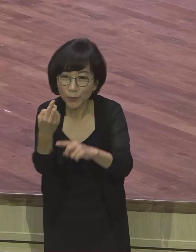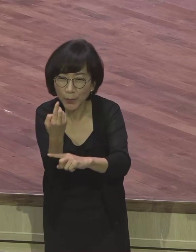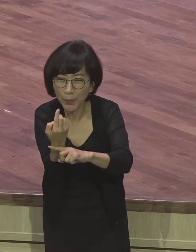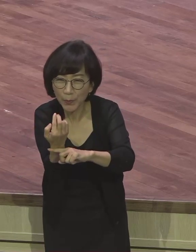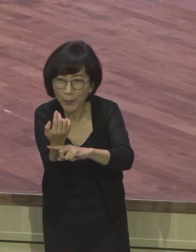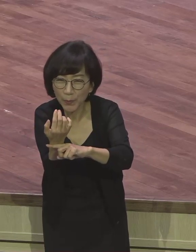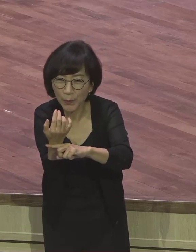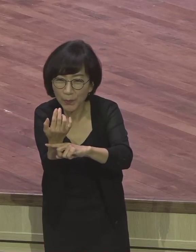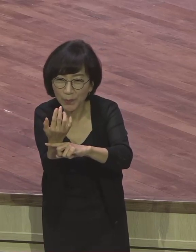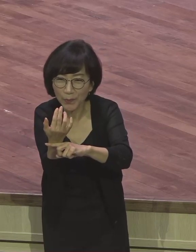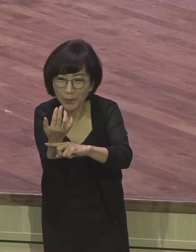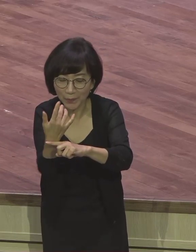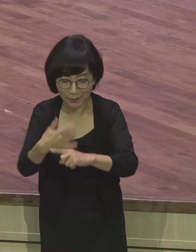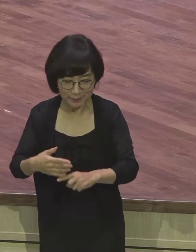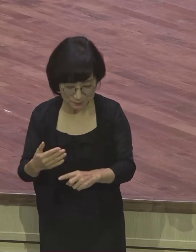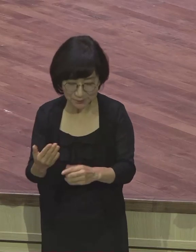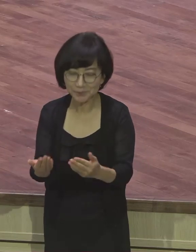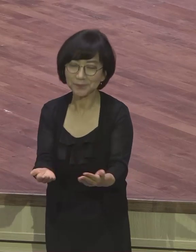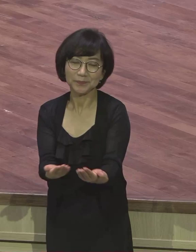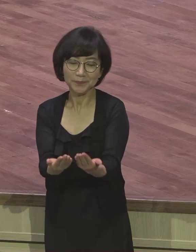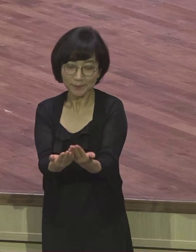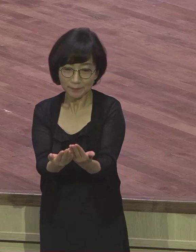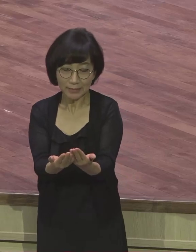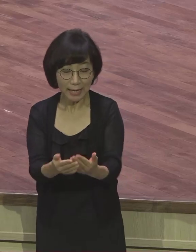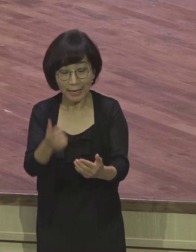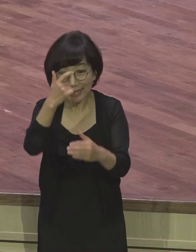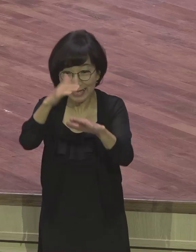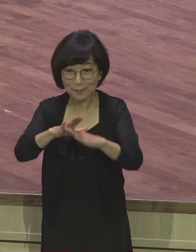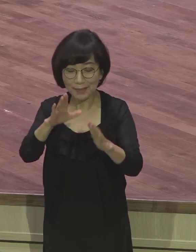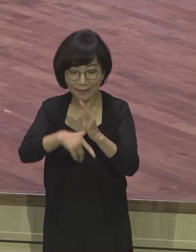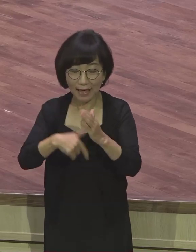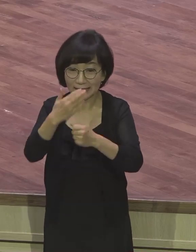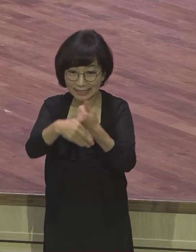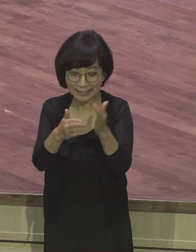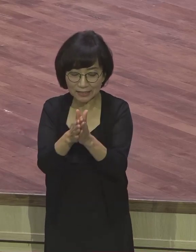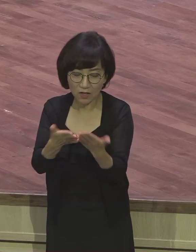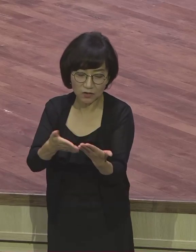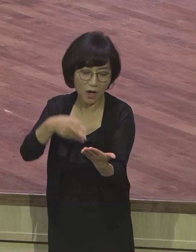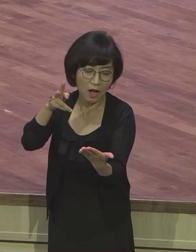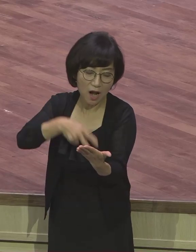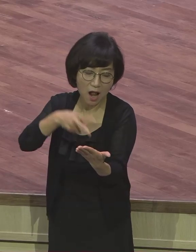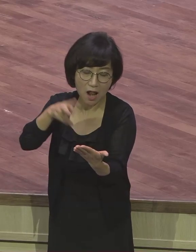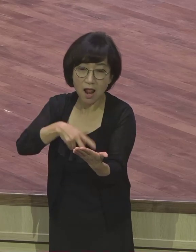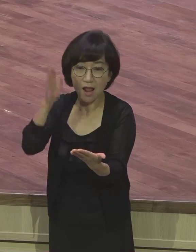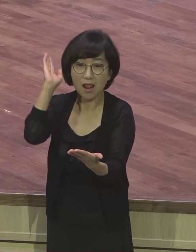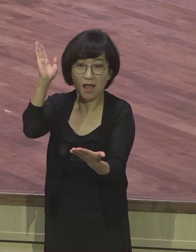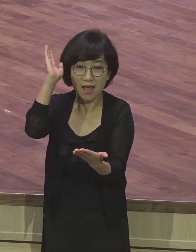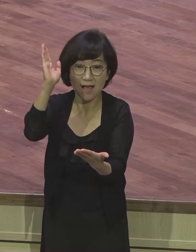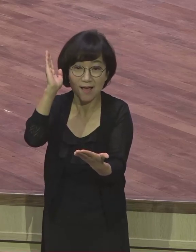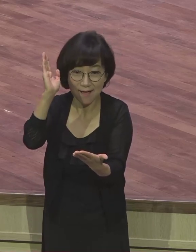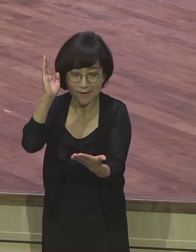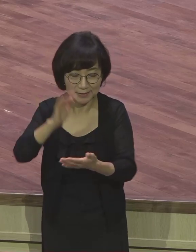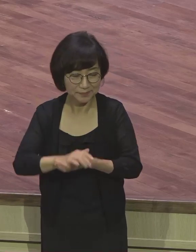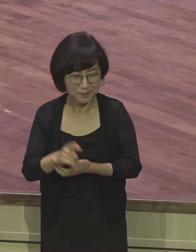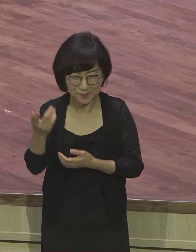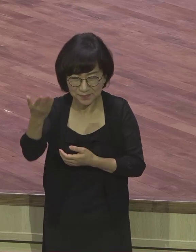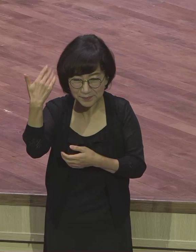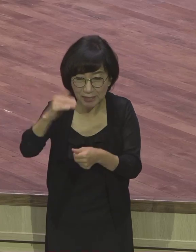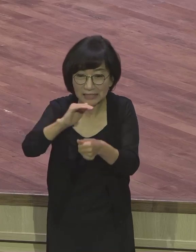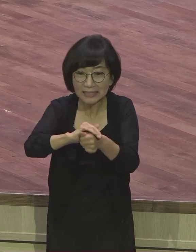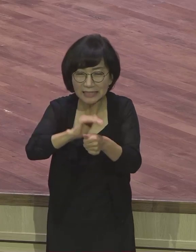성경 읽었는데, 조사가 예배 시간에 성경을 이제 이렇게 읽고 이제 설교를 하게 되는데, 어느